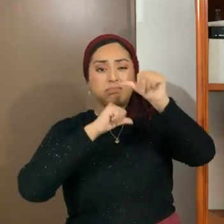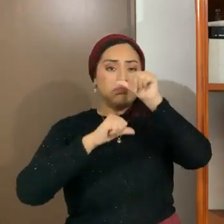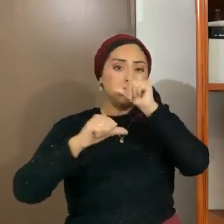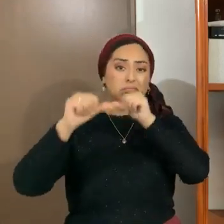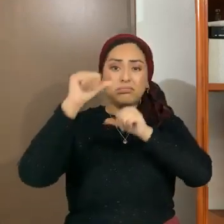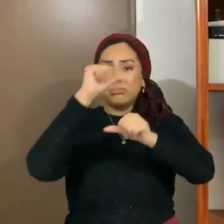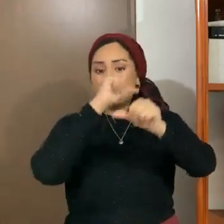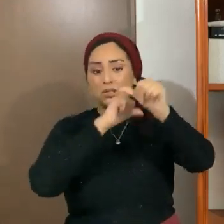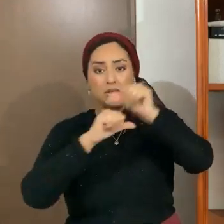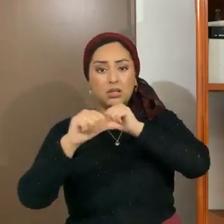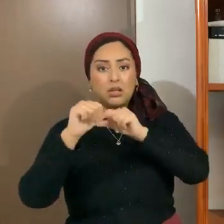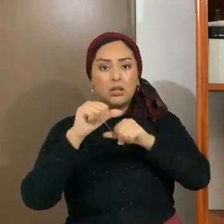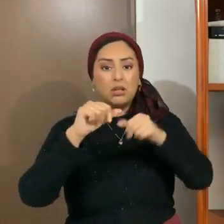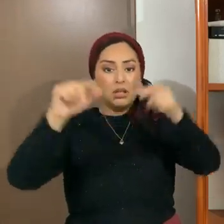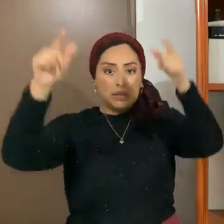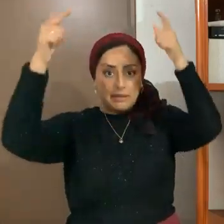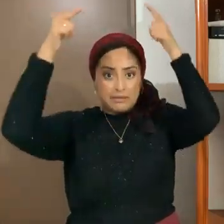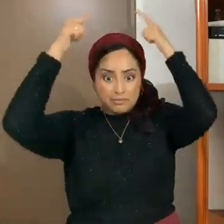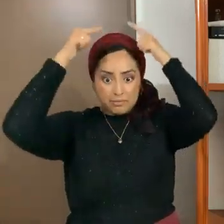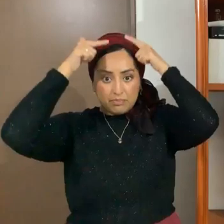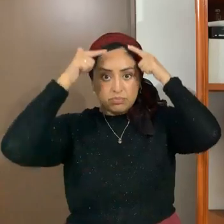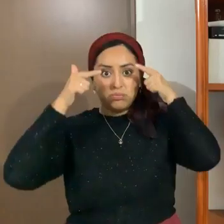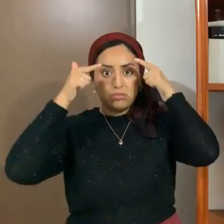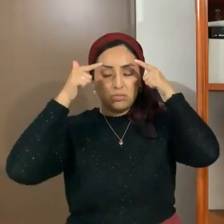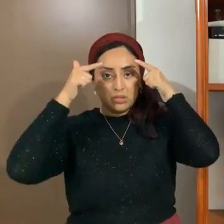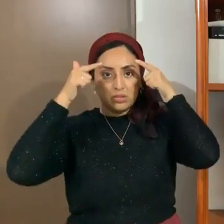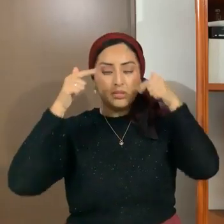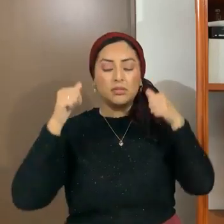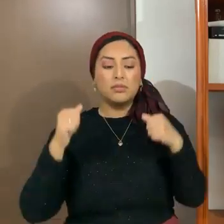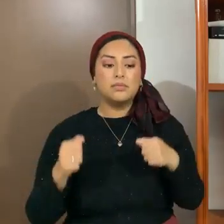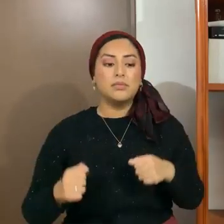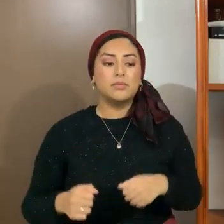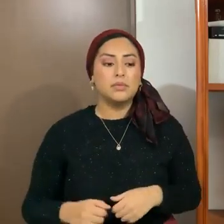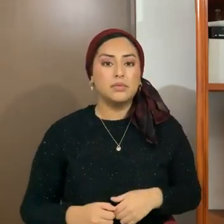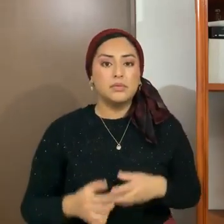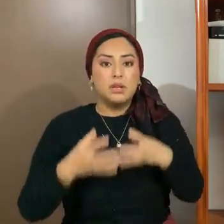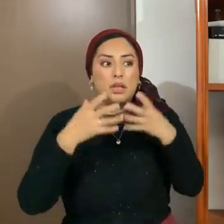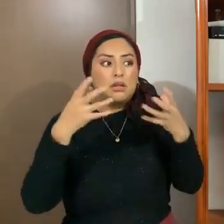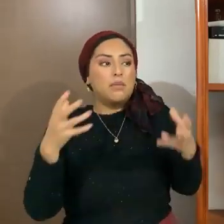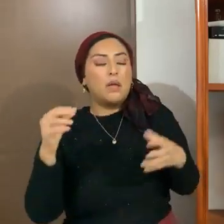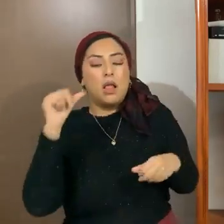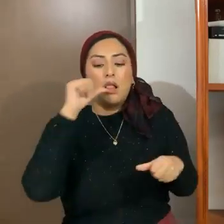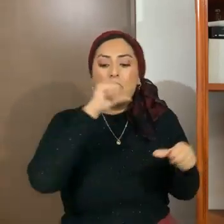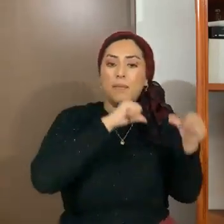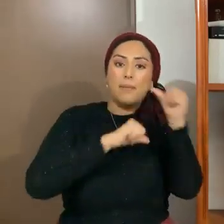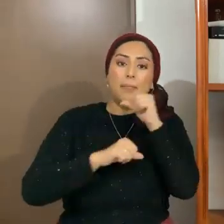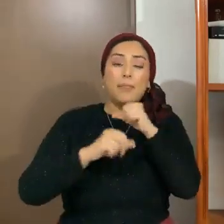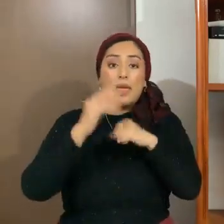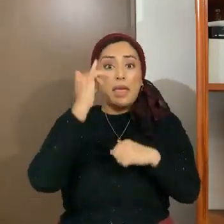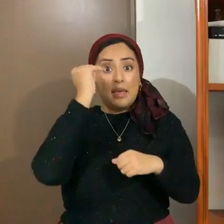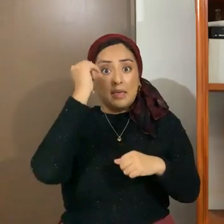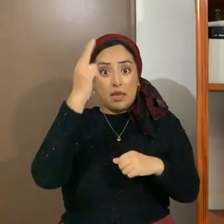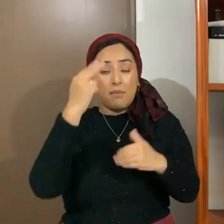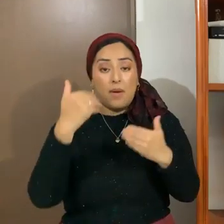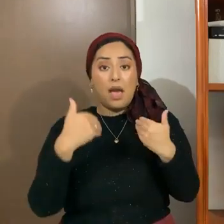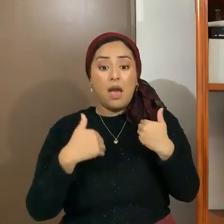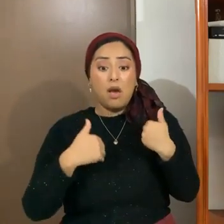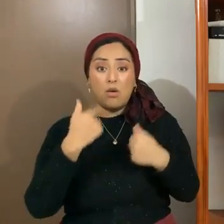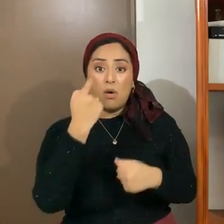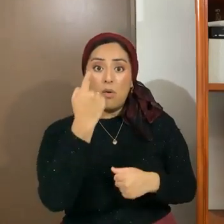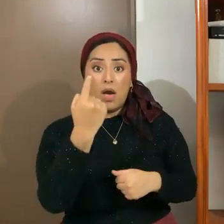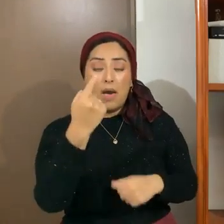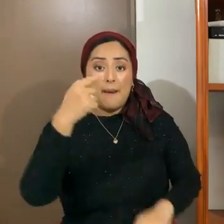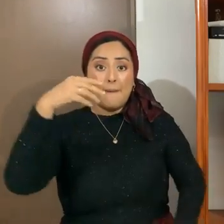hermosura de su esplendor, que está sobre la cabeza del valle fértil de los aturdidos del vino. He aquí Yahweh tiene uno que es como